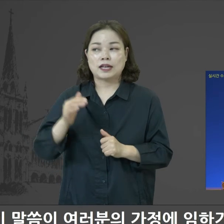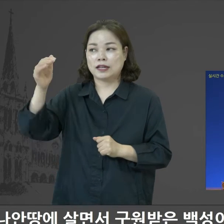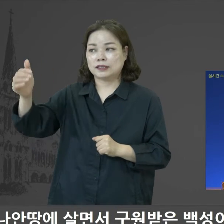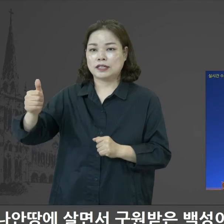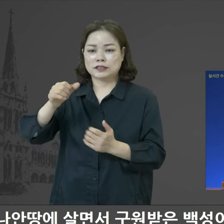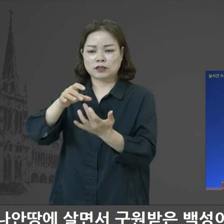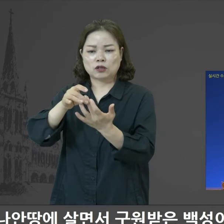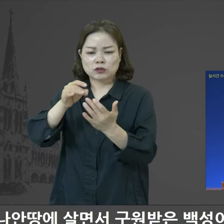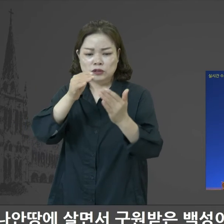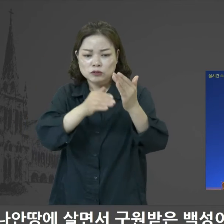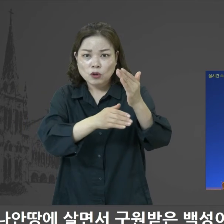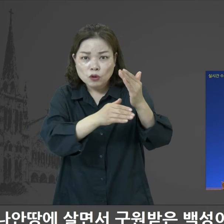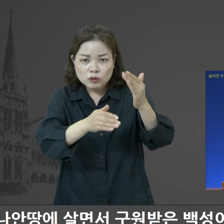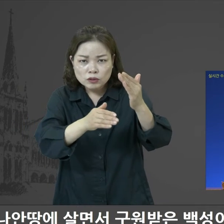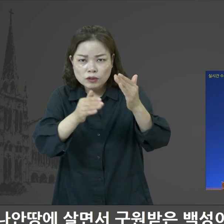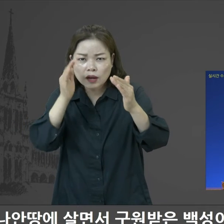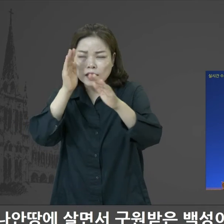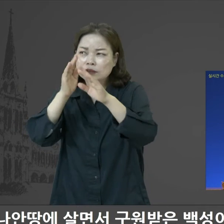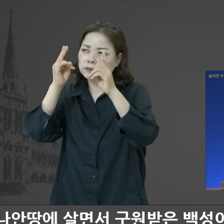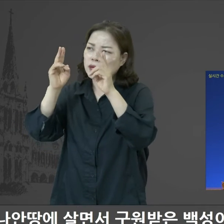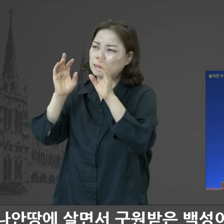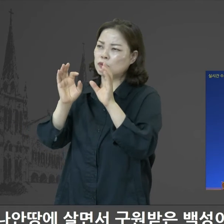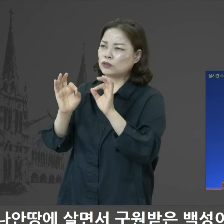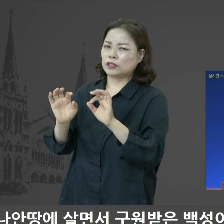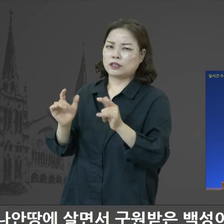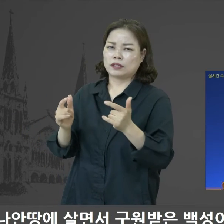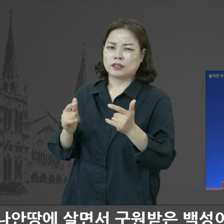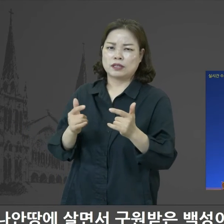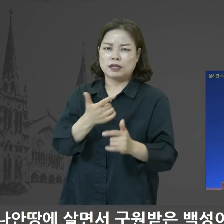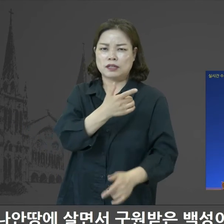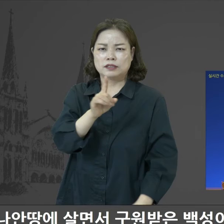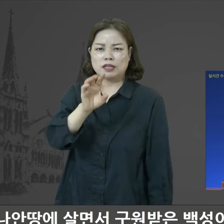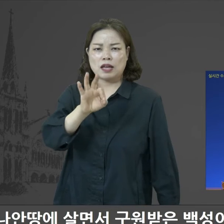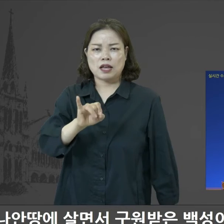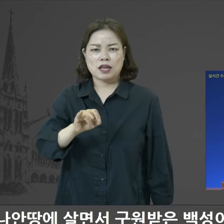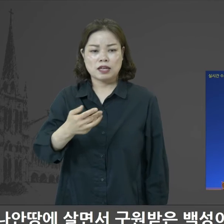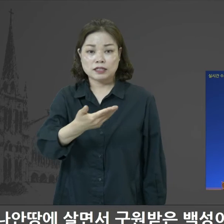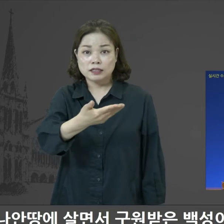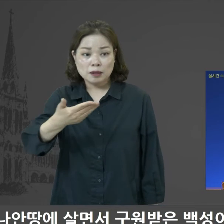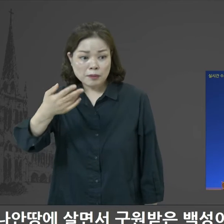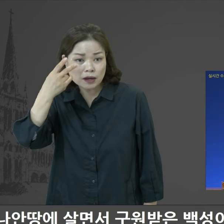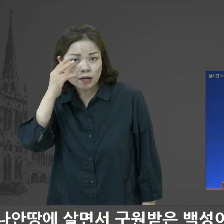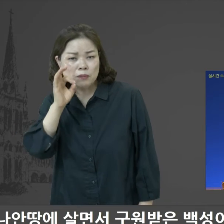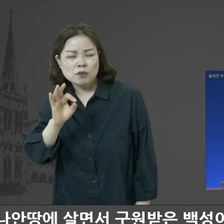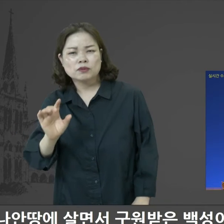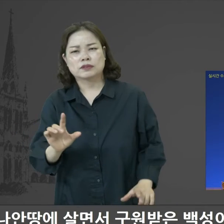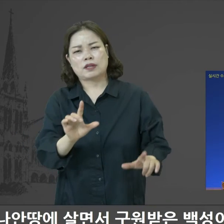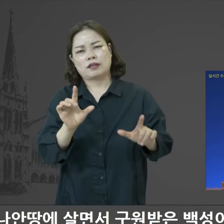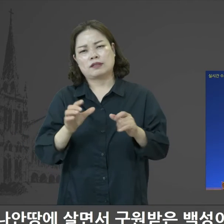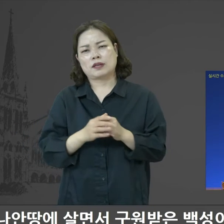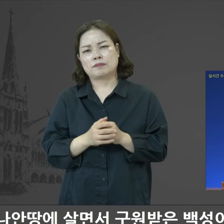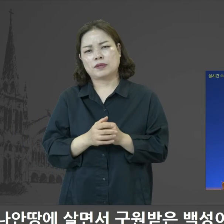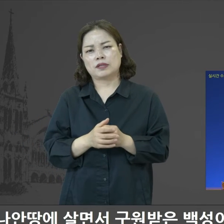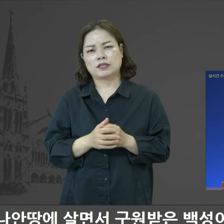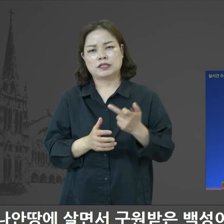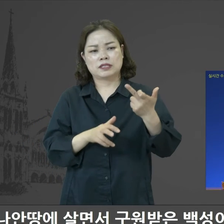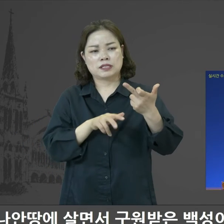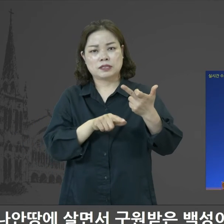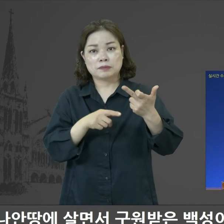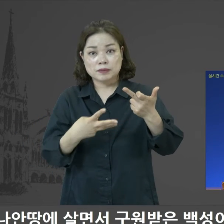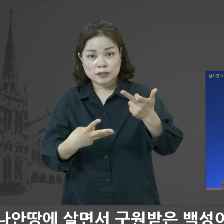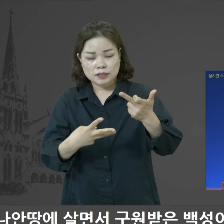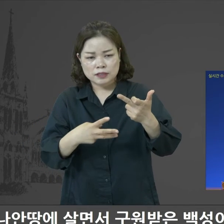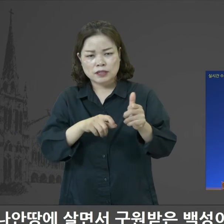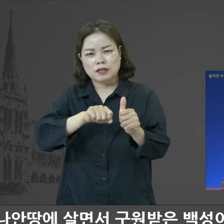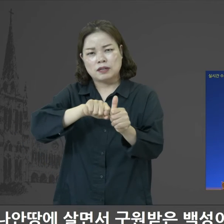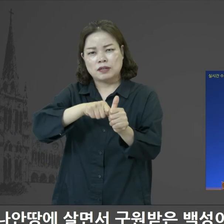하나님께 선택받은 성도가 하늘을 바라보지 않고 나일강만 바라보고 그렇게 살면 17절에